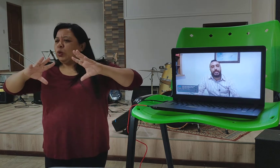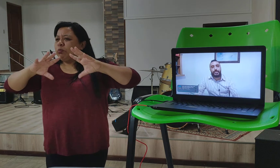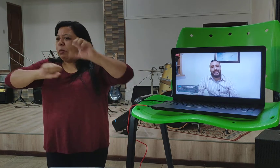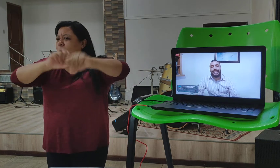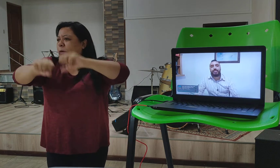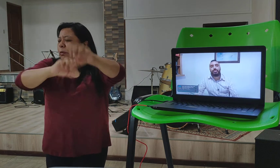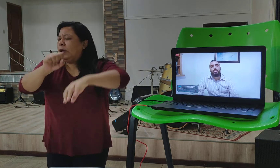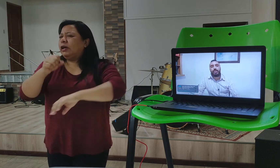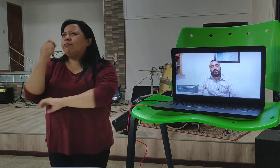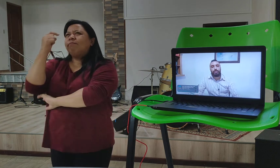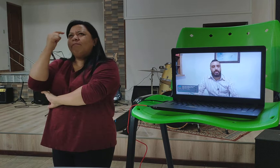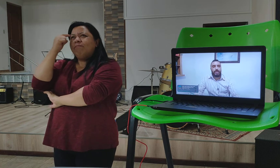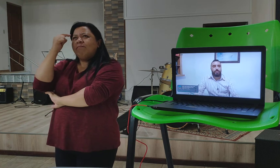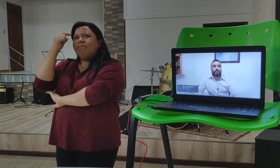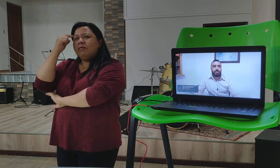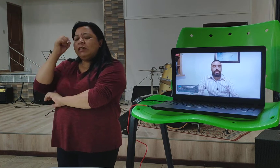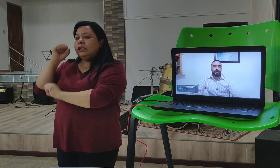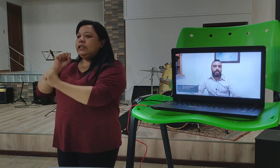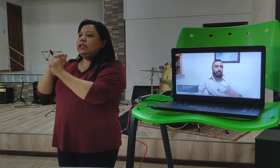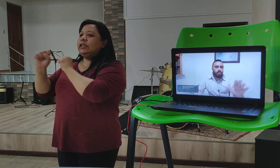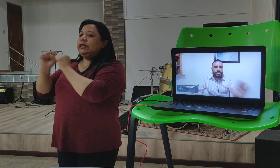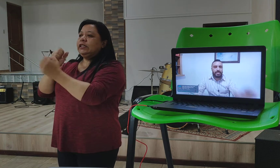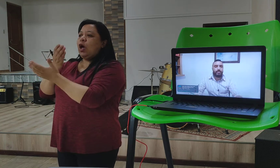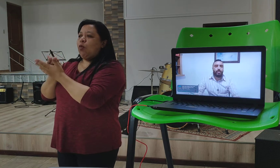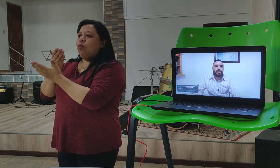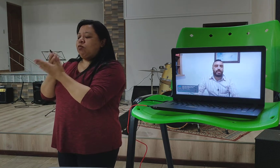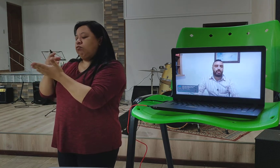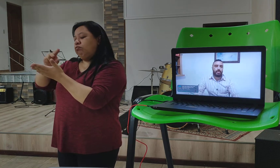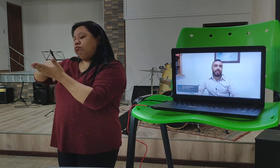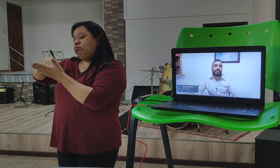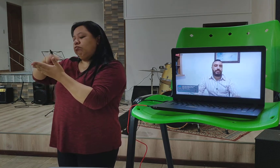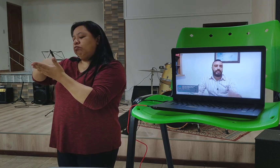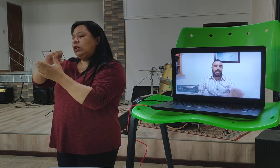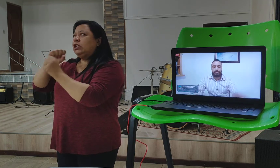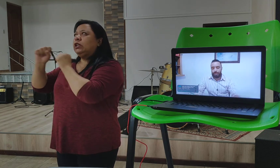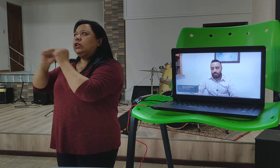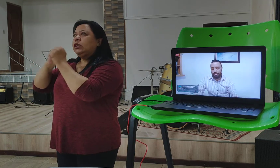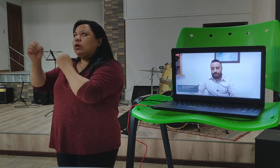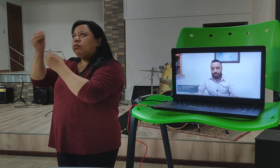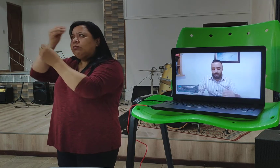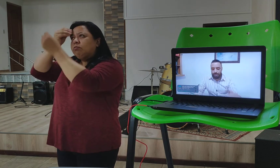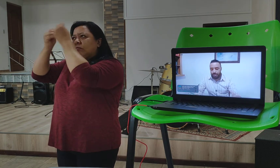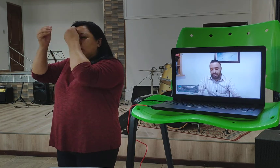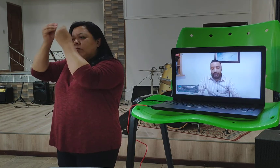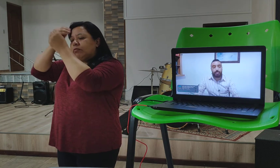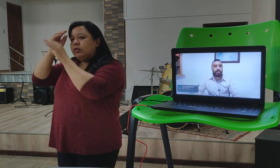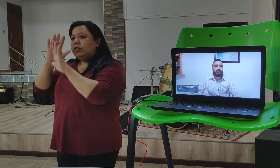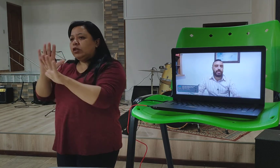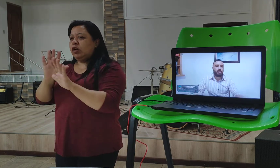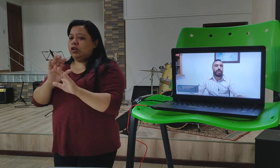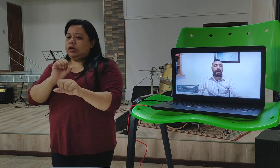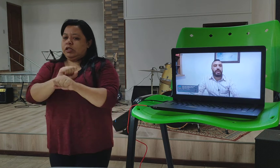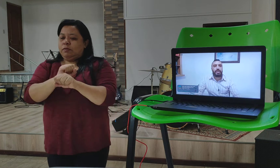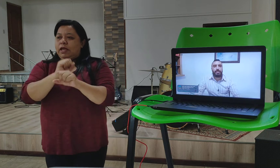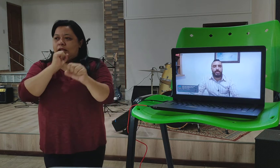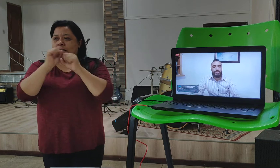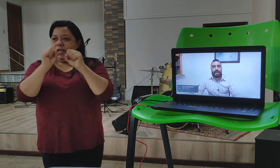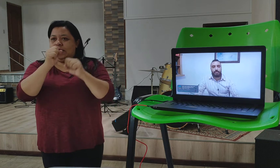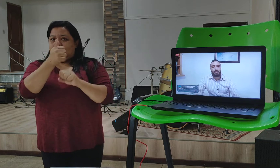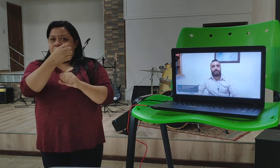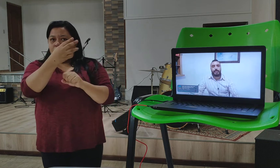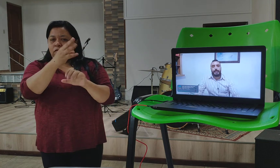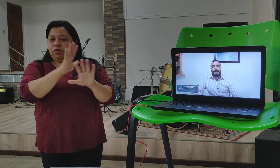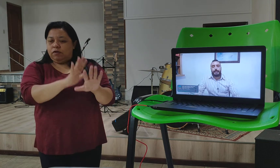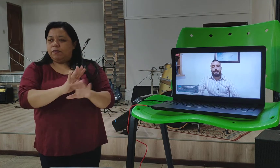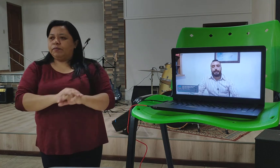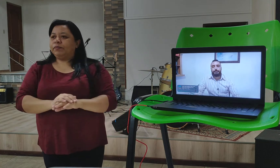tenho meditado no livro dos Salmos. Só algumas informações, tá, para os irmãos antes de lermos o Salmo e